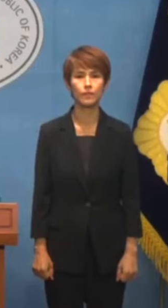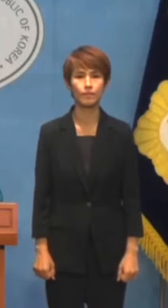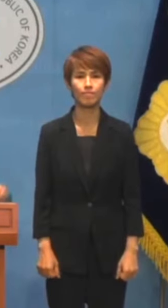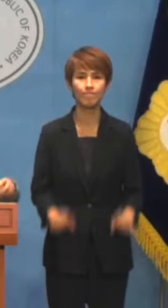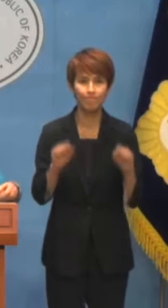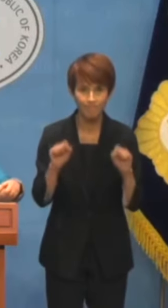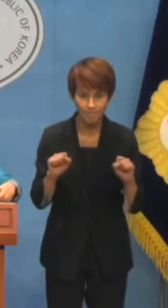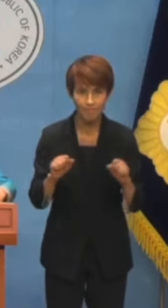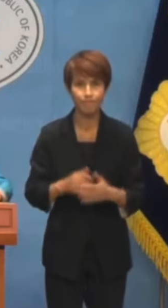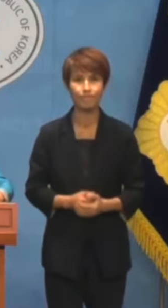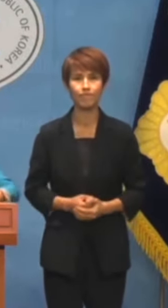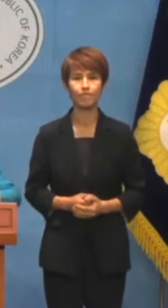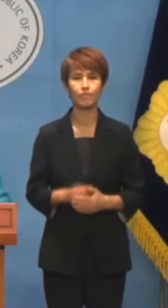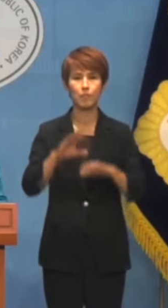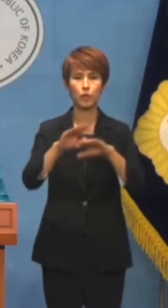안녕하십니까.